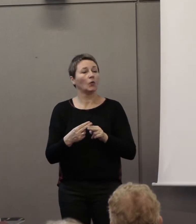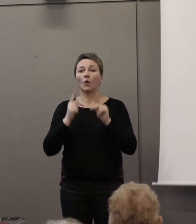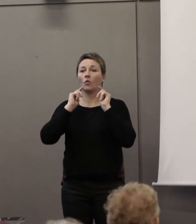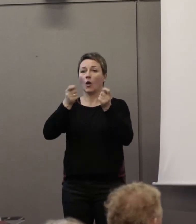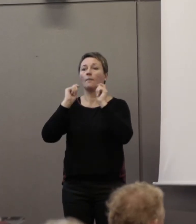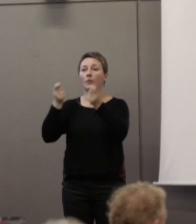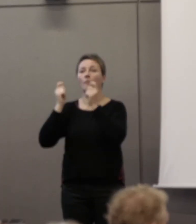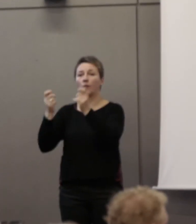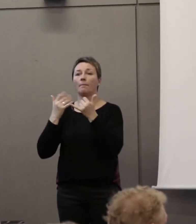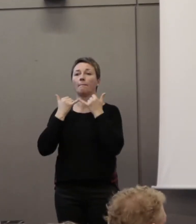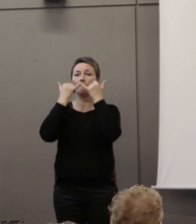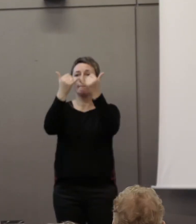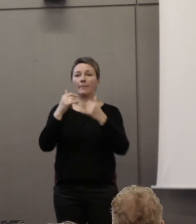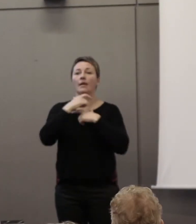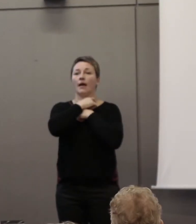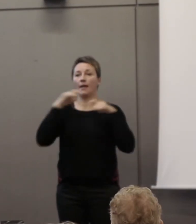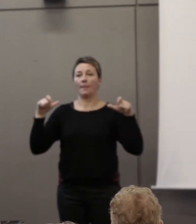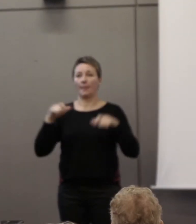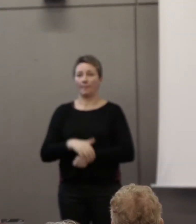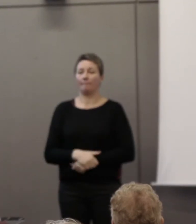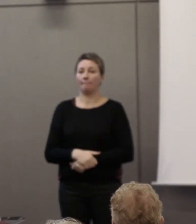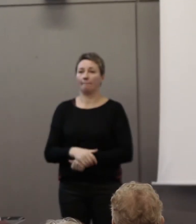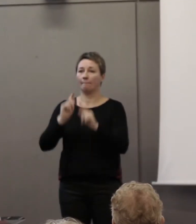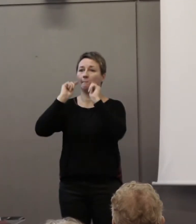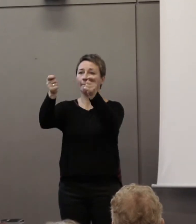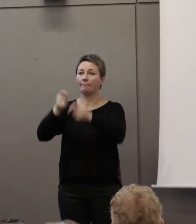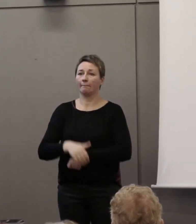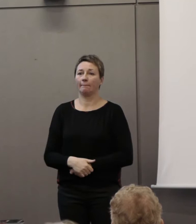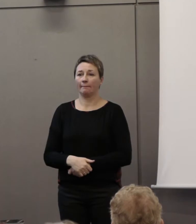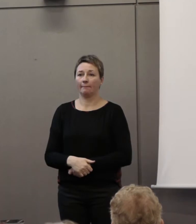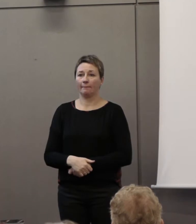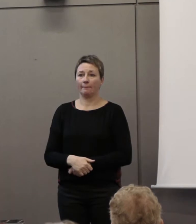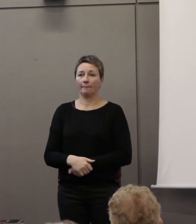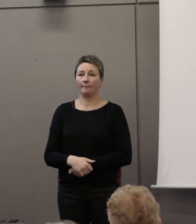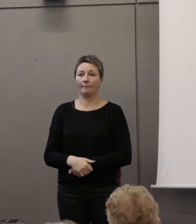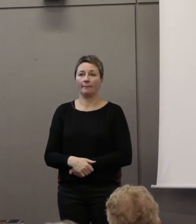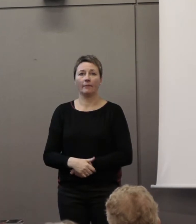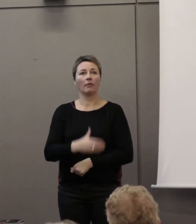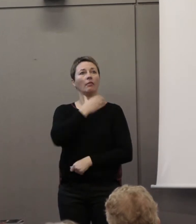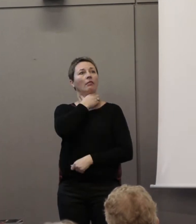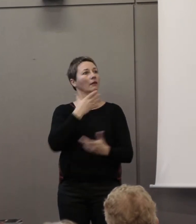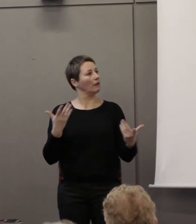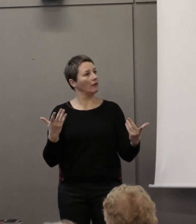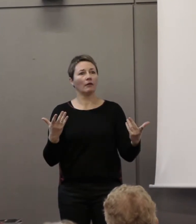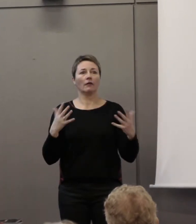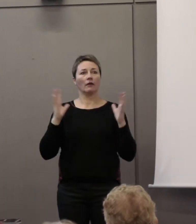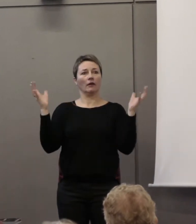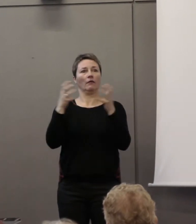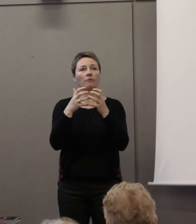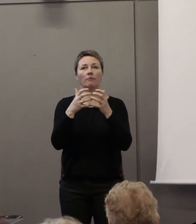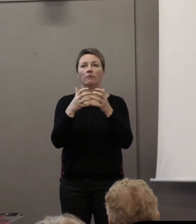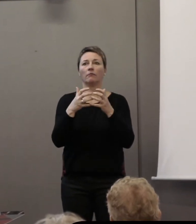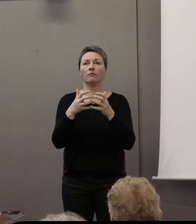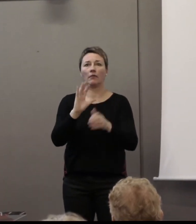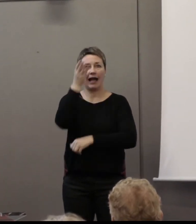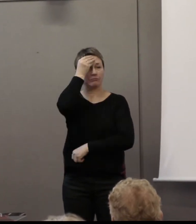nommés au trophée d'accessibilité. Bernard, je vous laisse. Bon, j'ai été pris en otage, je l'ai appris en rentrant dans la salle que j'allais